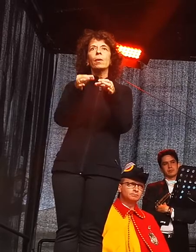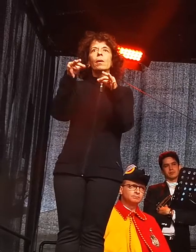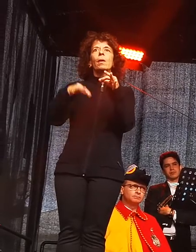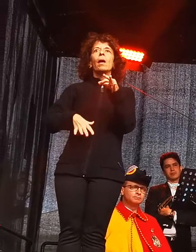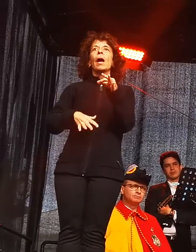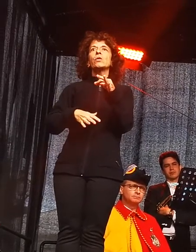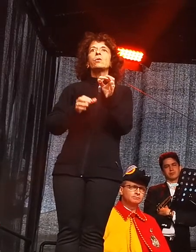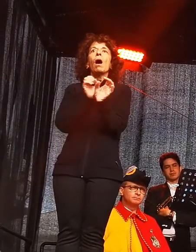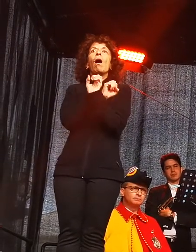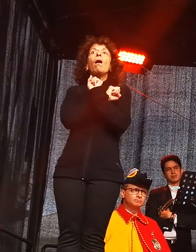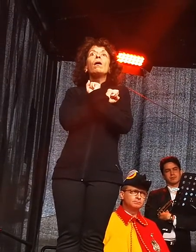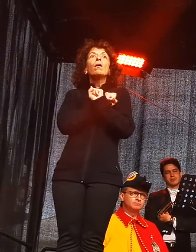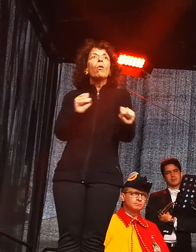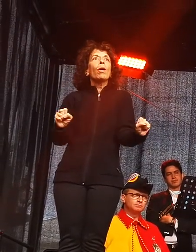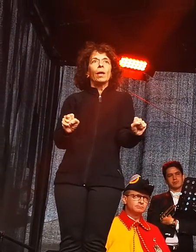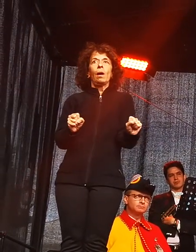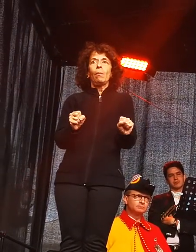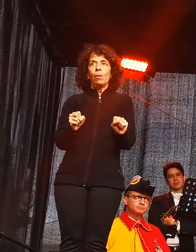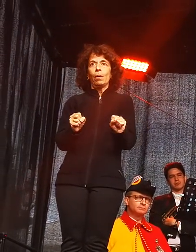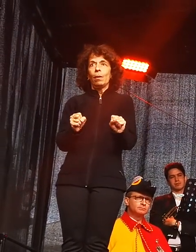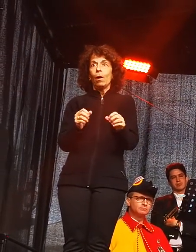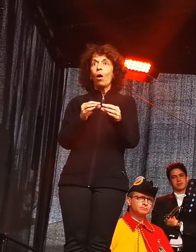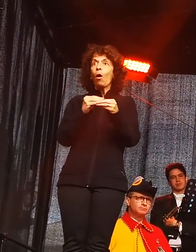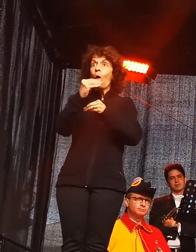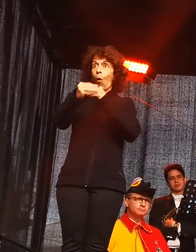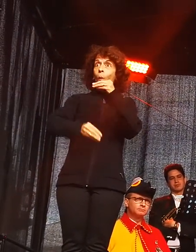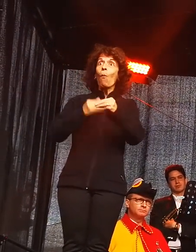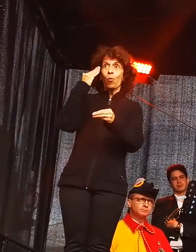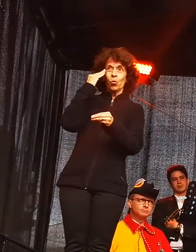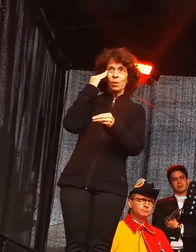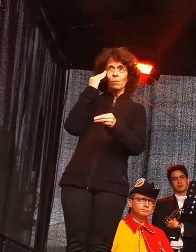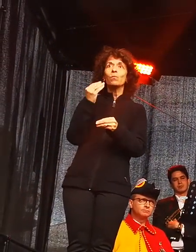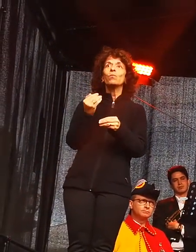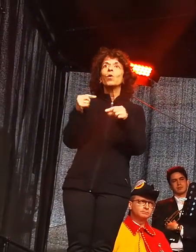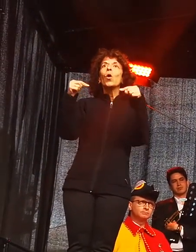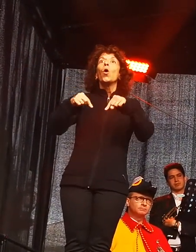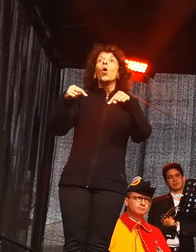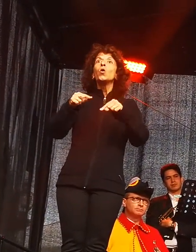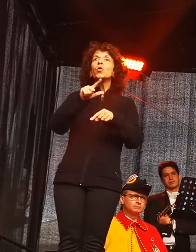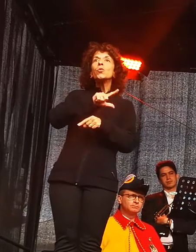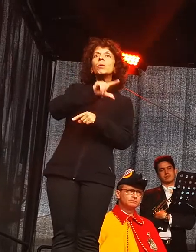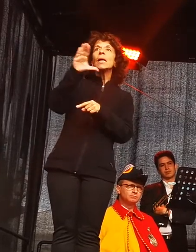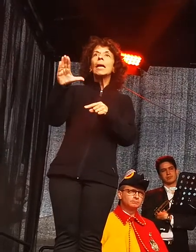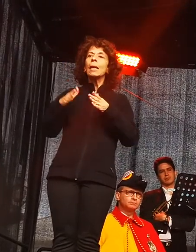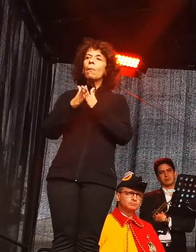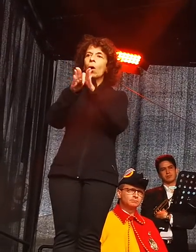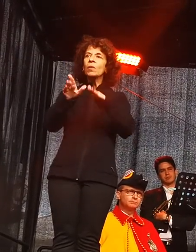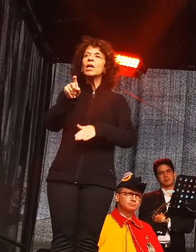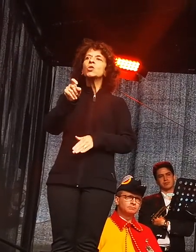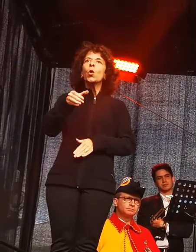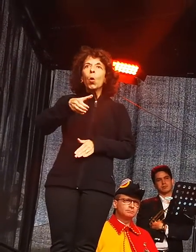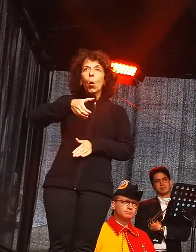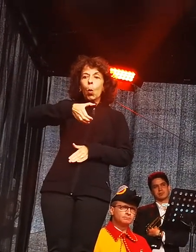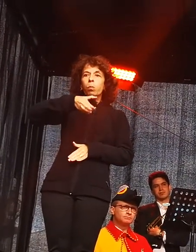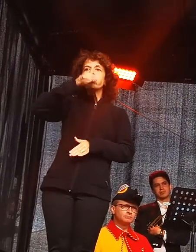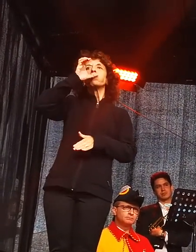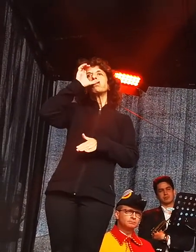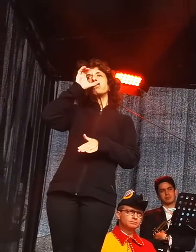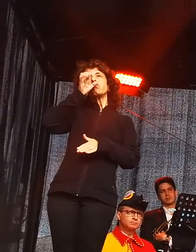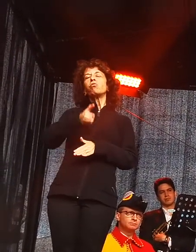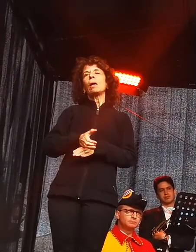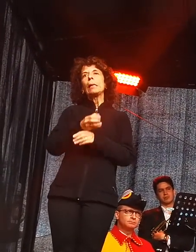souvent cité en exemple tout autour de la planète. Aujourd'hui, quand vous allez vous baigner dans le lac Léman, si vous buvez la tasse, vous